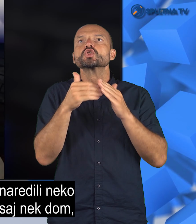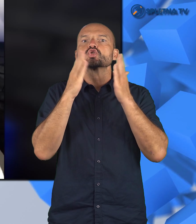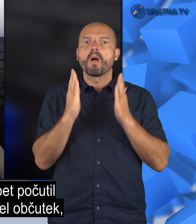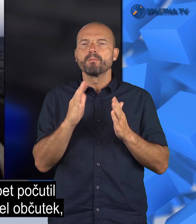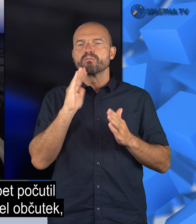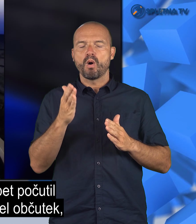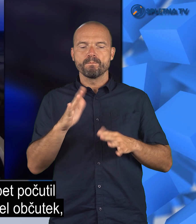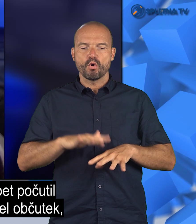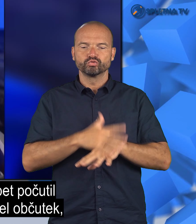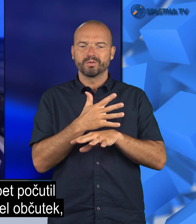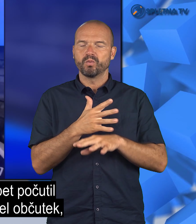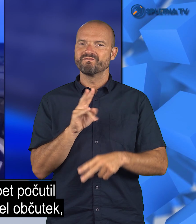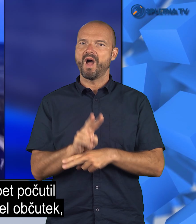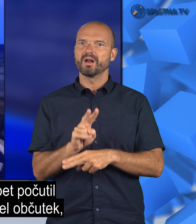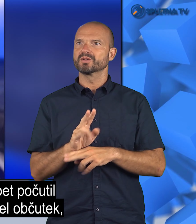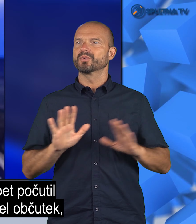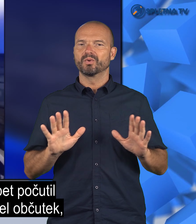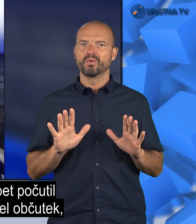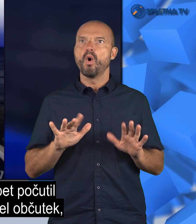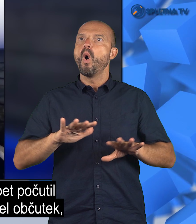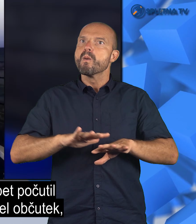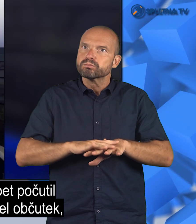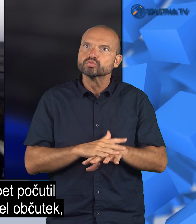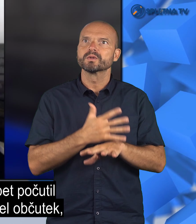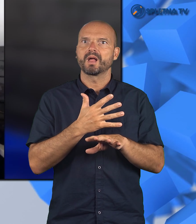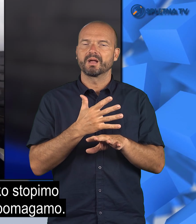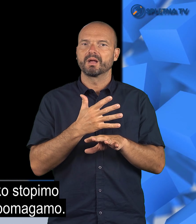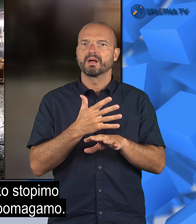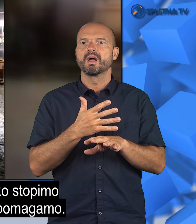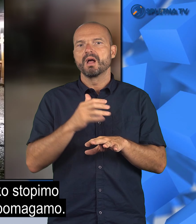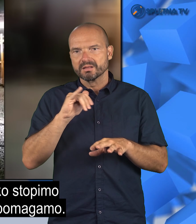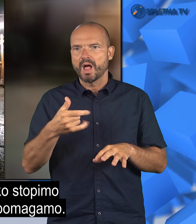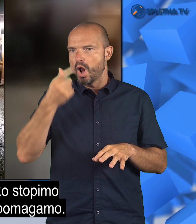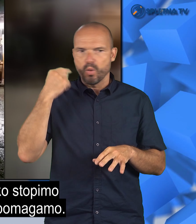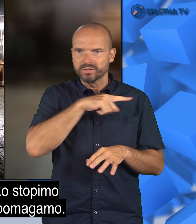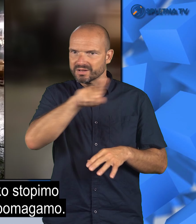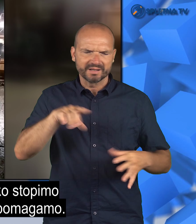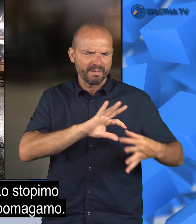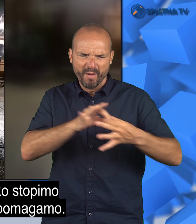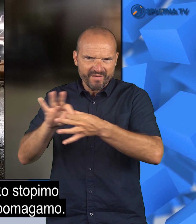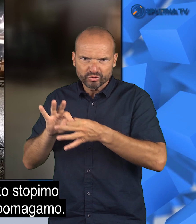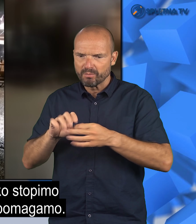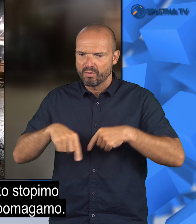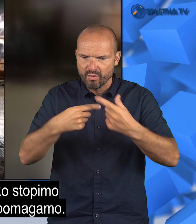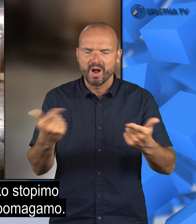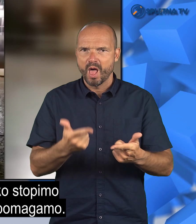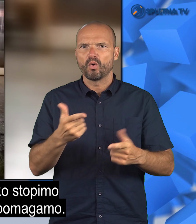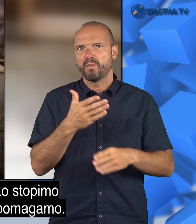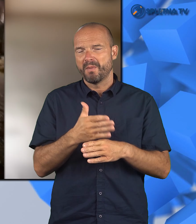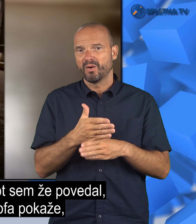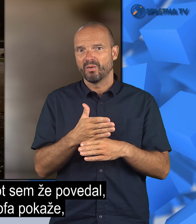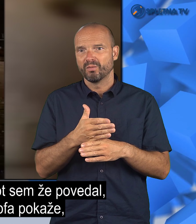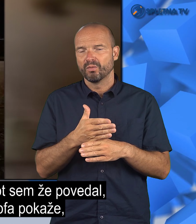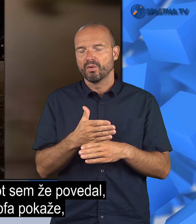kjer se bo spet počutil varnega in pa z občutkom, da če ljudje stopimo skupaj, mu lahko pomagamo. Rad